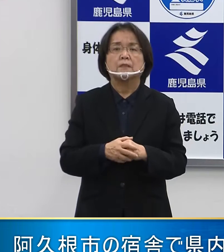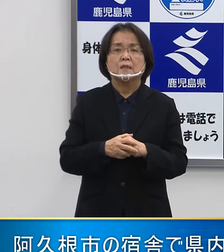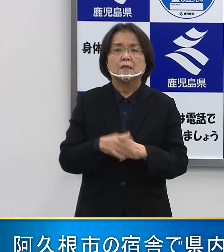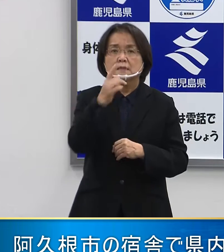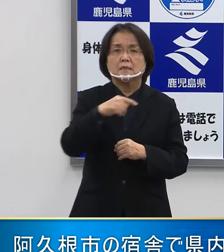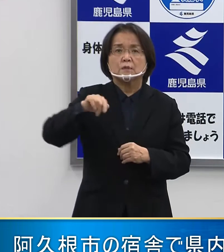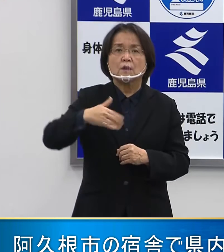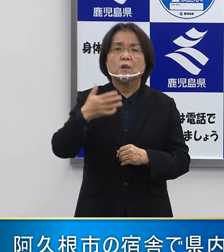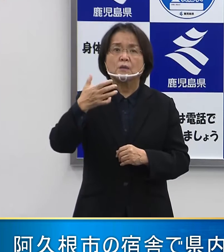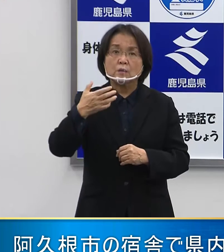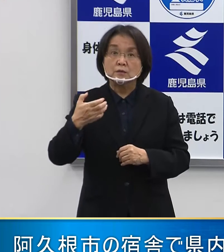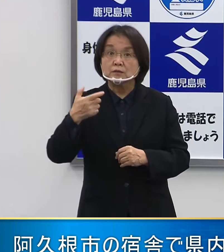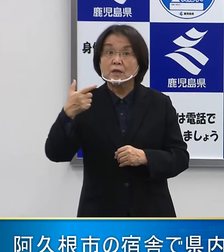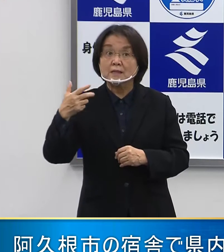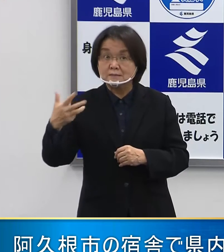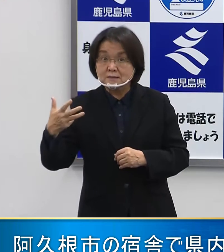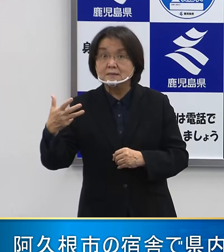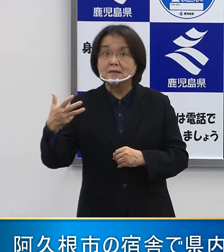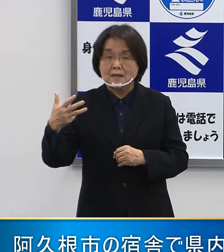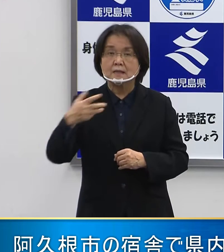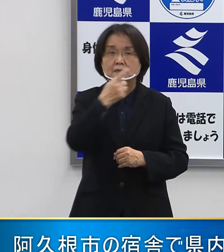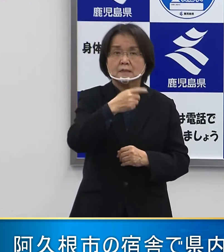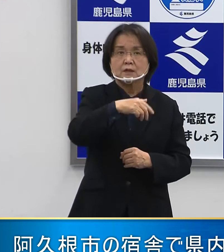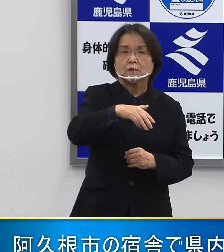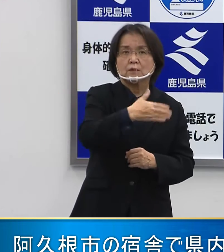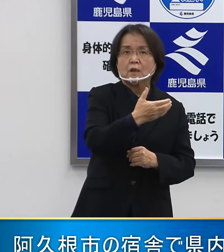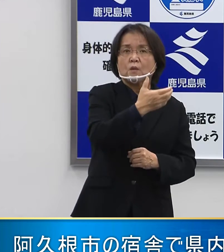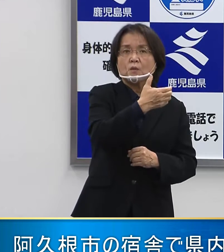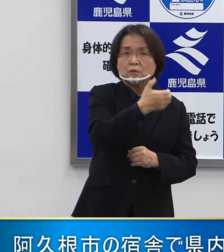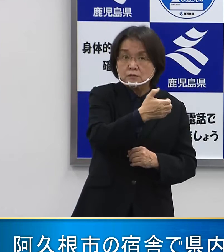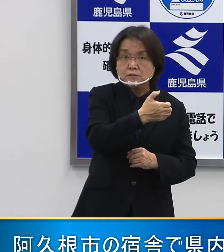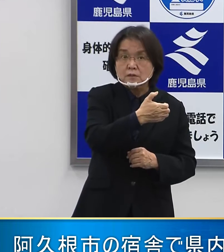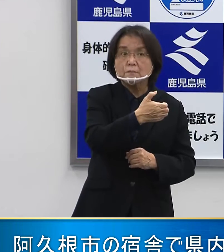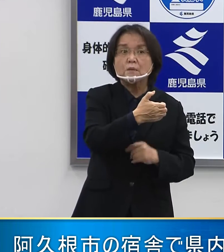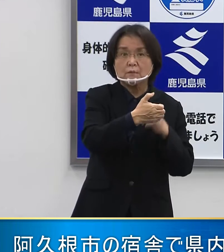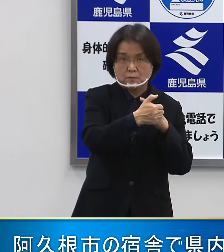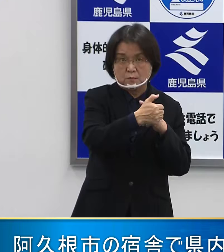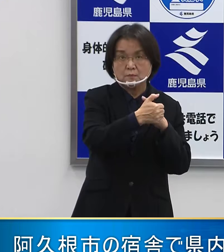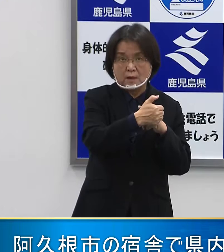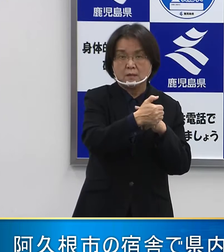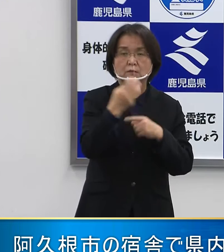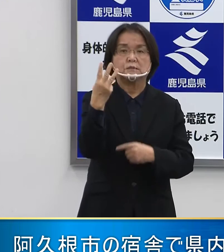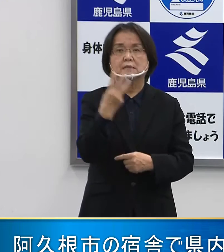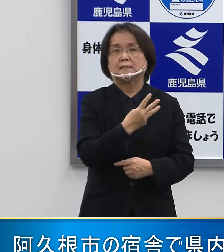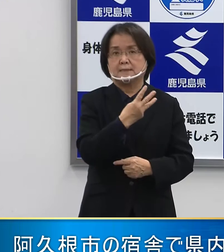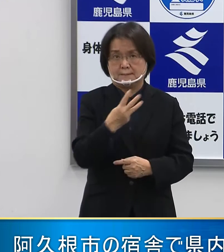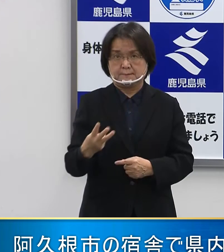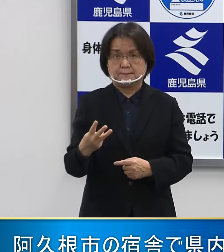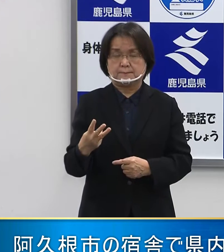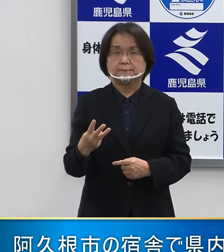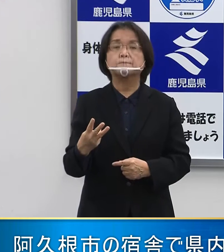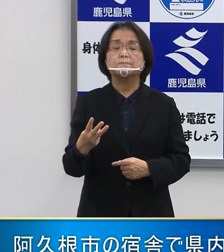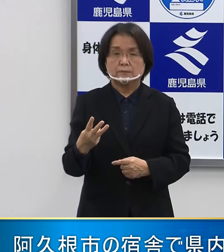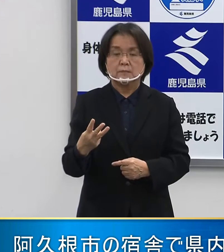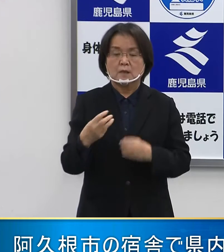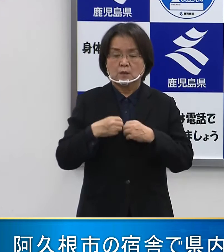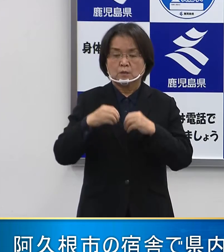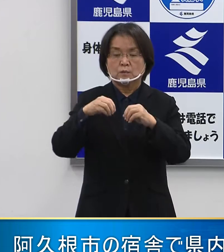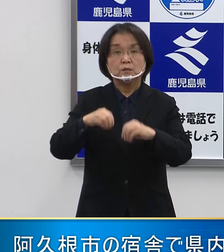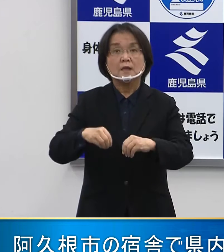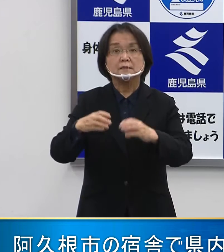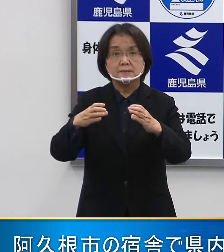1448黎明カガー1450例目までの参議院はクラスター